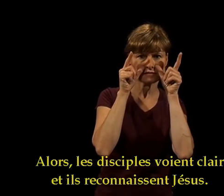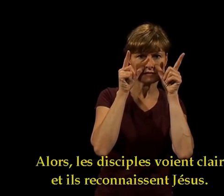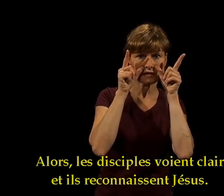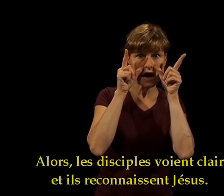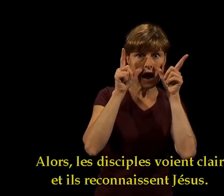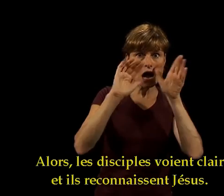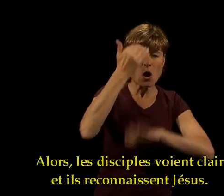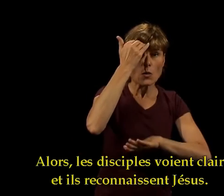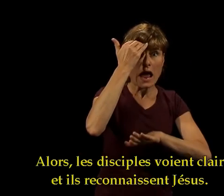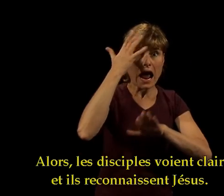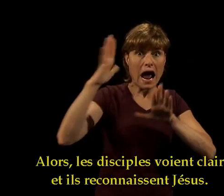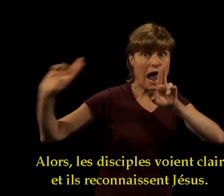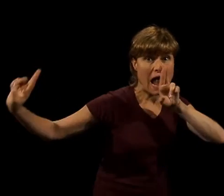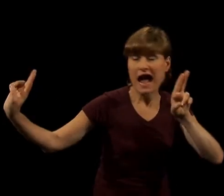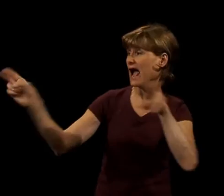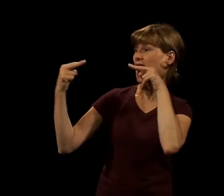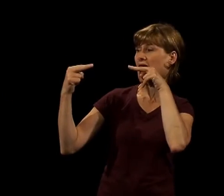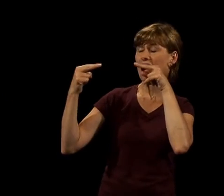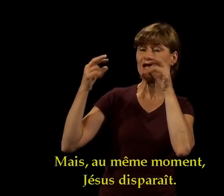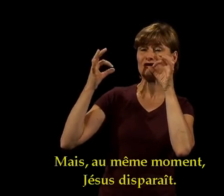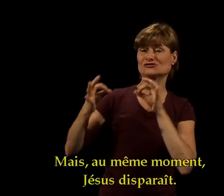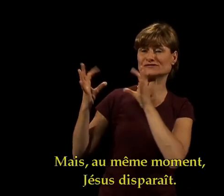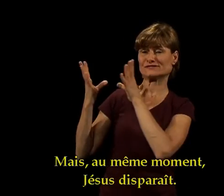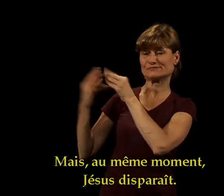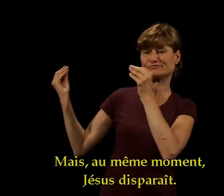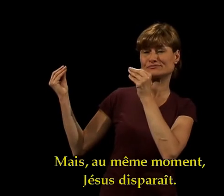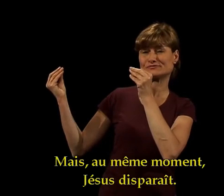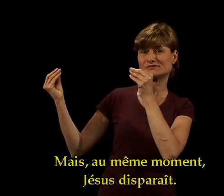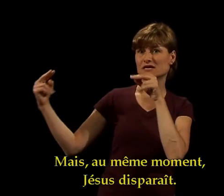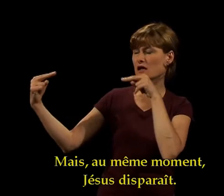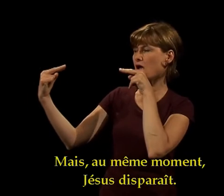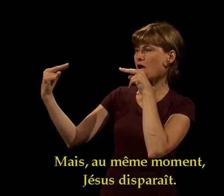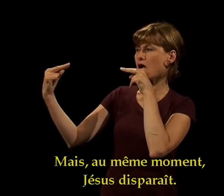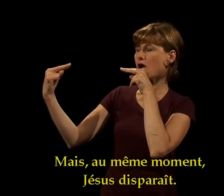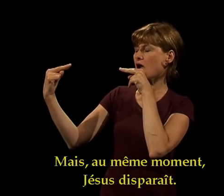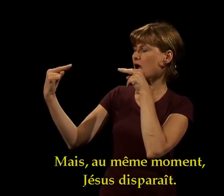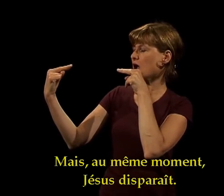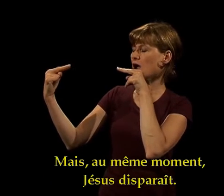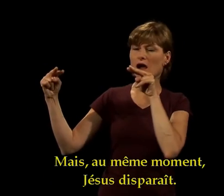Alors les disciples voient clair et ils reconnaissent Jésus. Mais au même moment, Jésus disparaît.